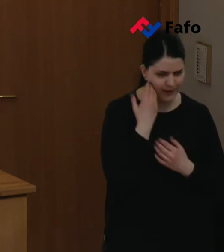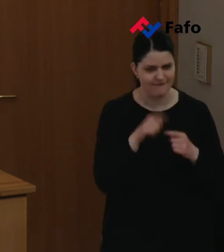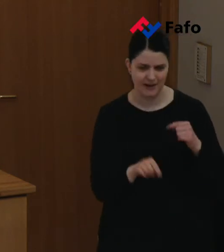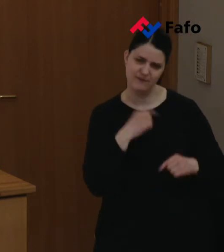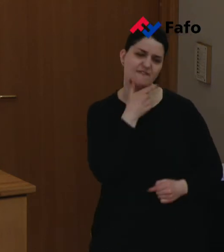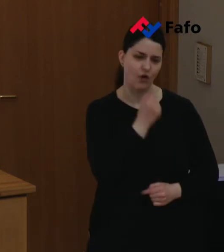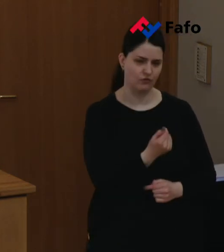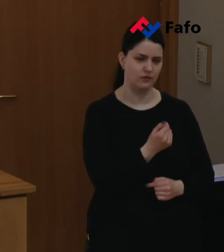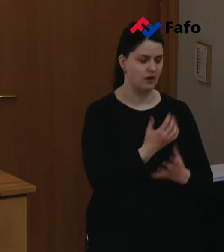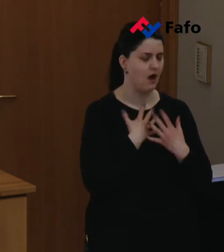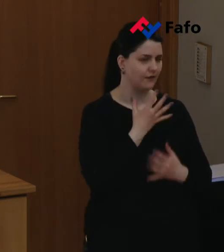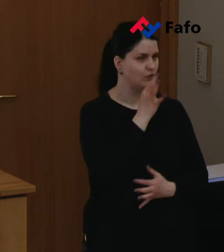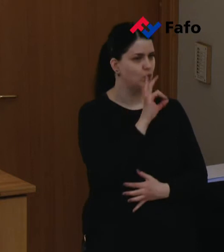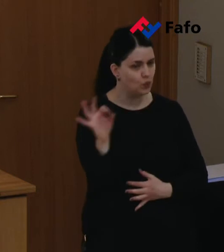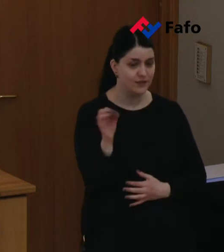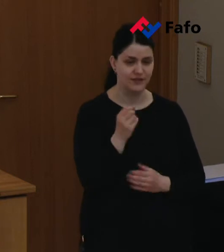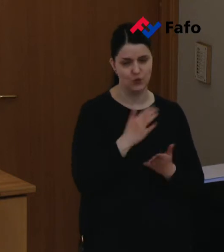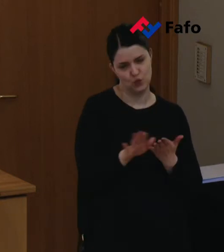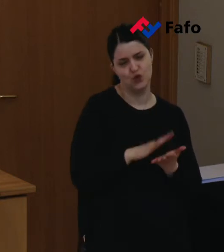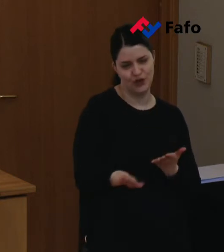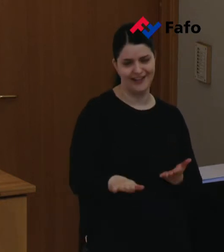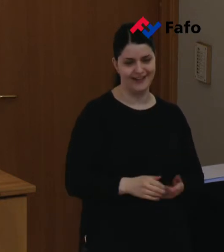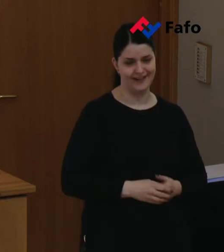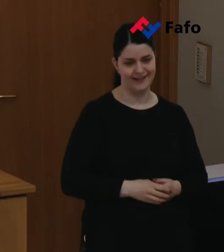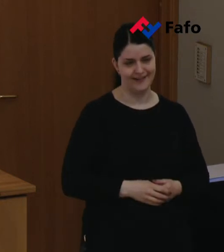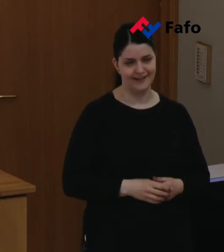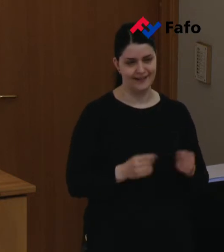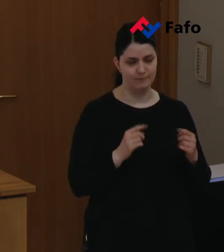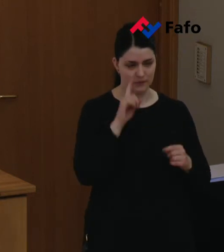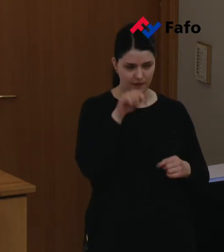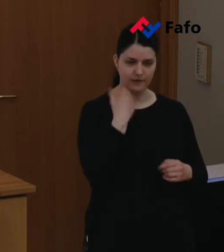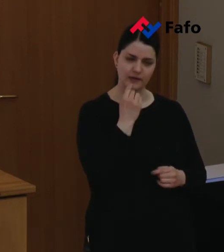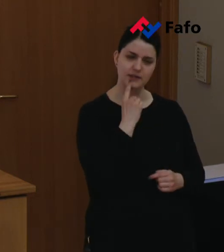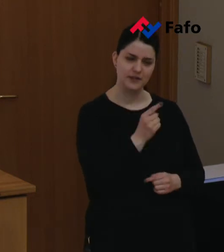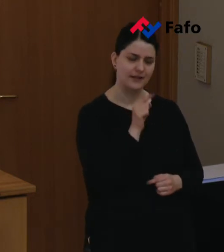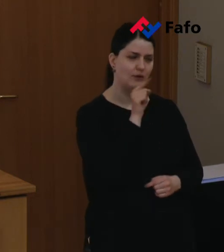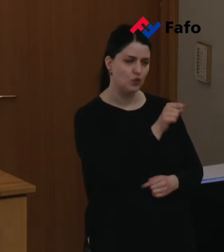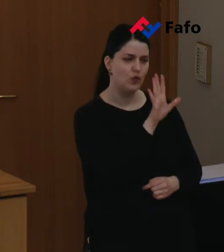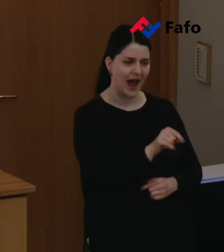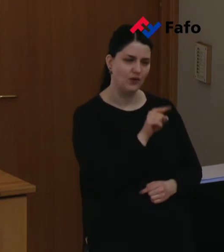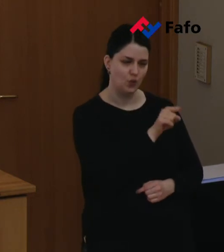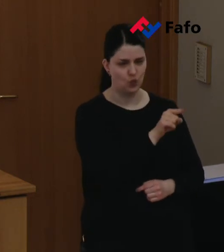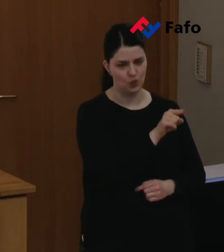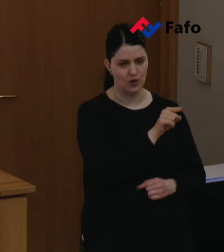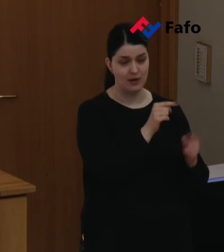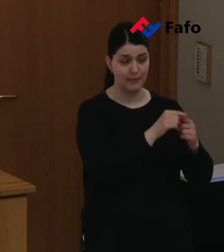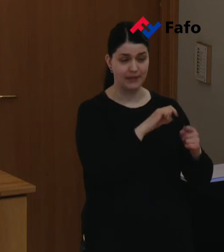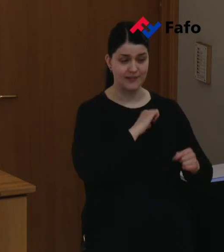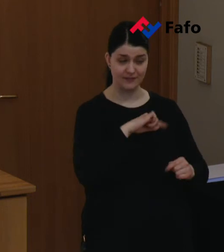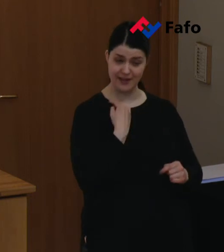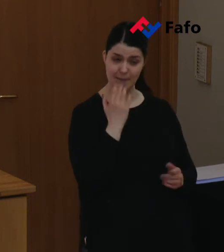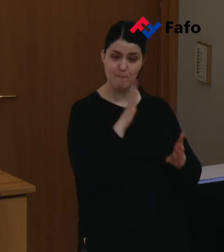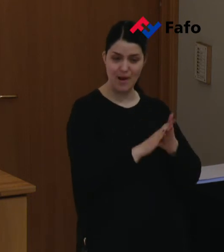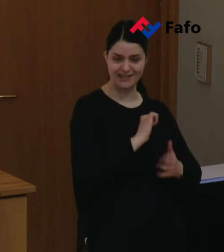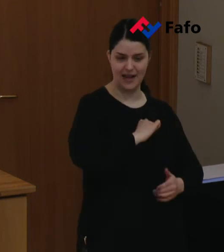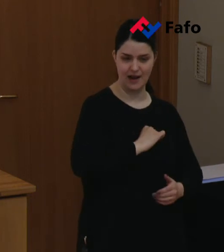og vi har 1000 unnskyldninger for det da. Og vi kan alltid på en måte liksom si at det er du, ikke sant? Men hvis vi har vært med på